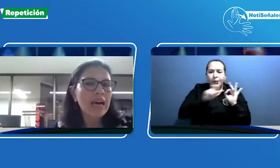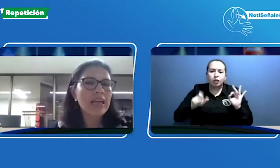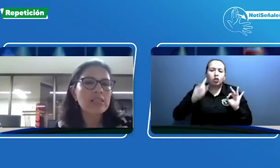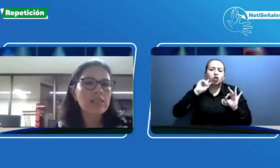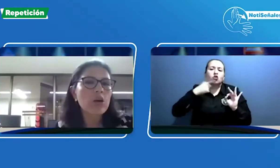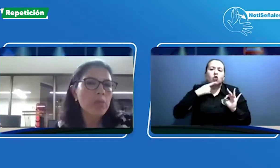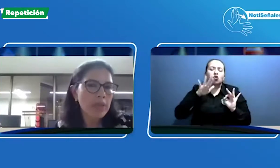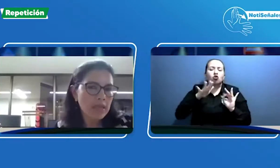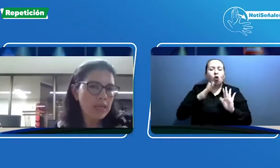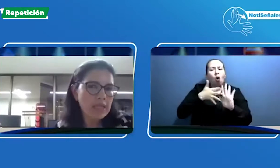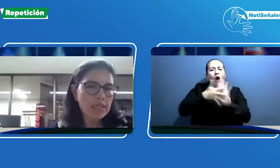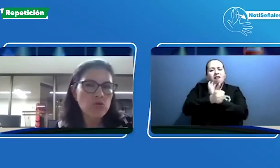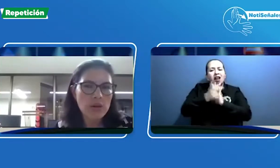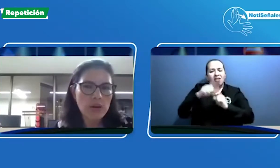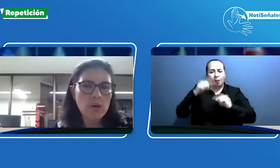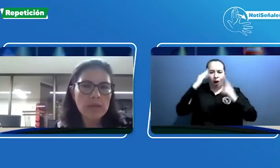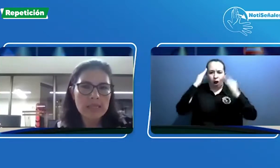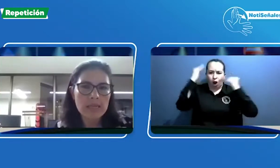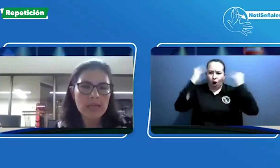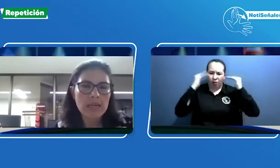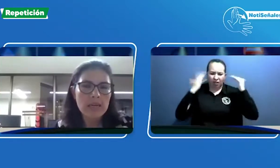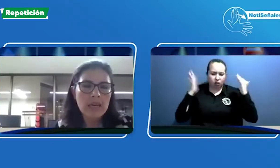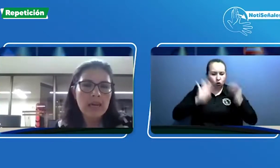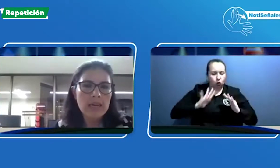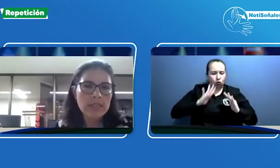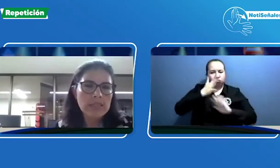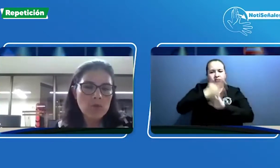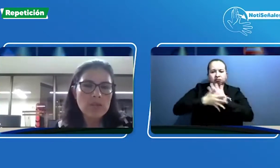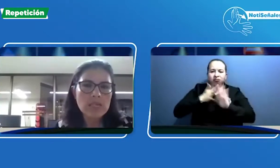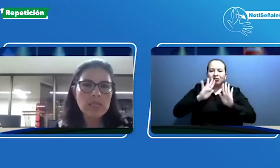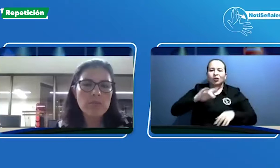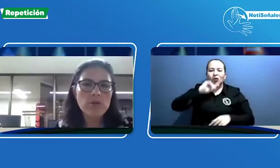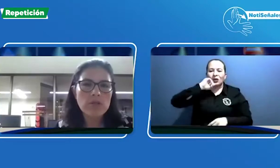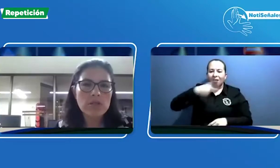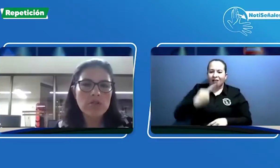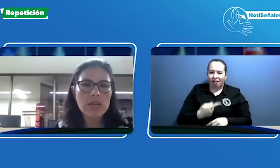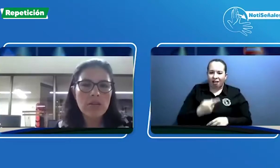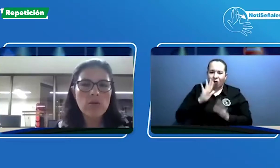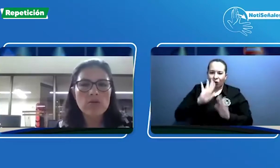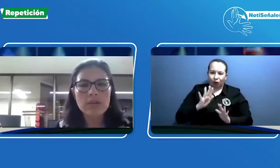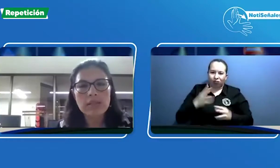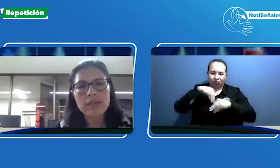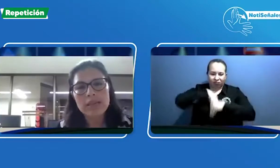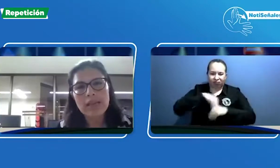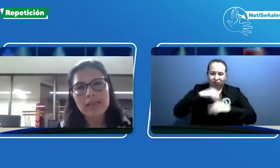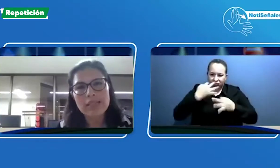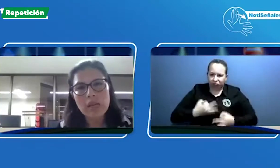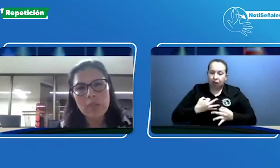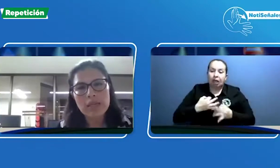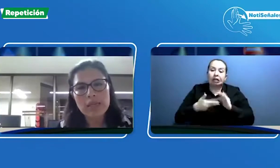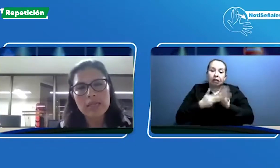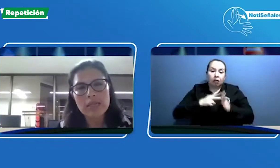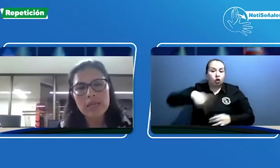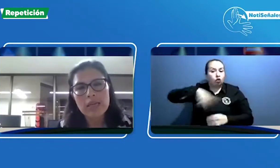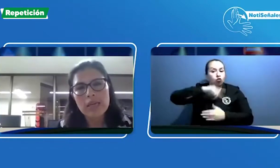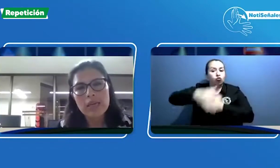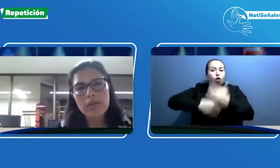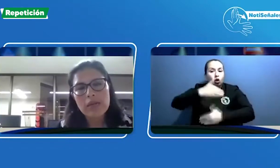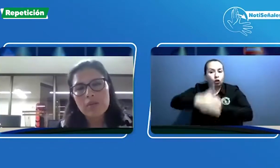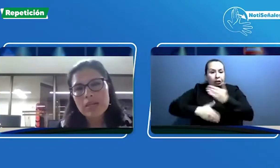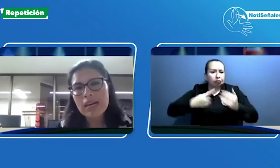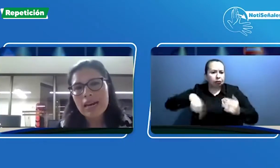habilidades y competencias en su lengua materna. Estamos en ese proceso y en la voluntad de esta dependencia